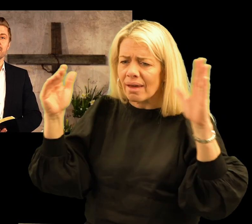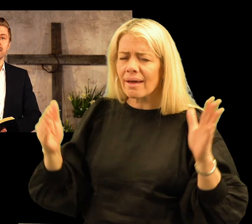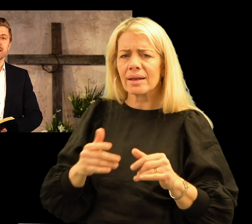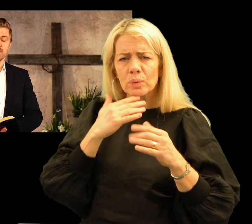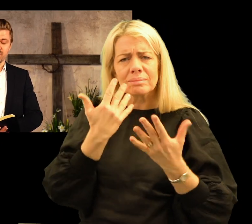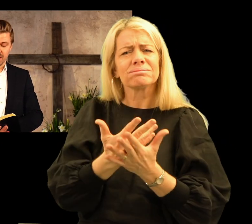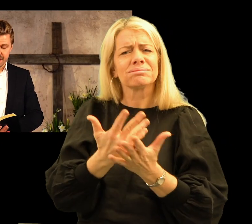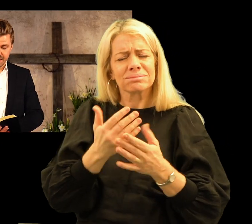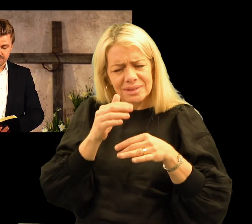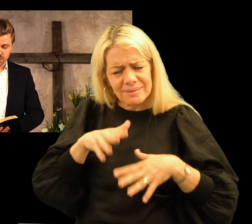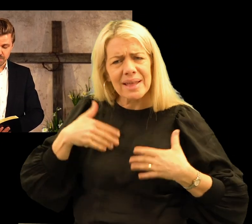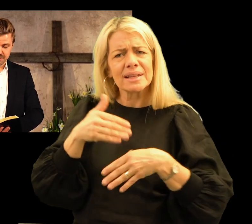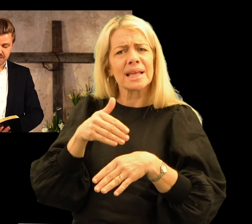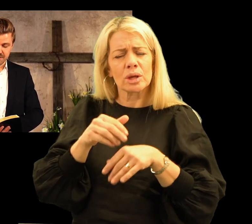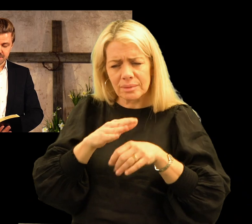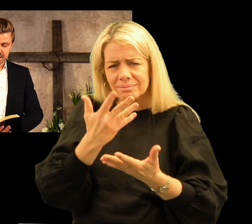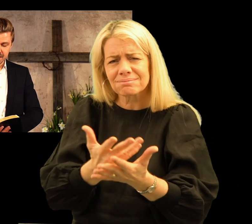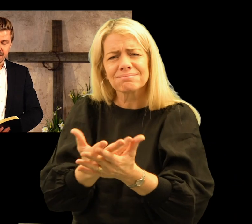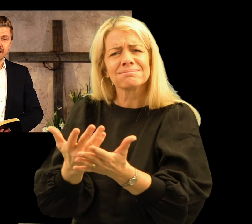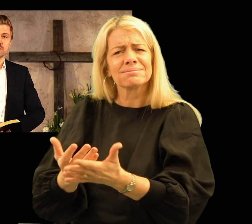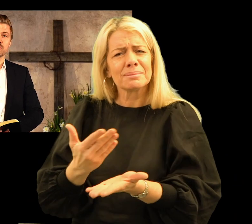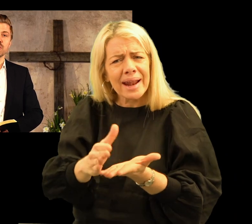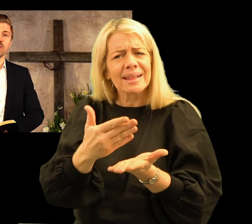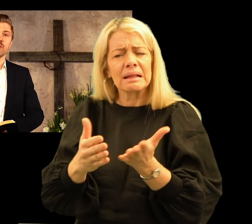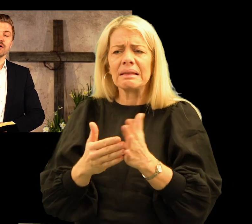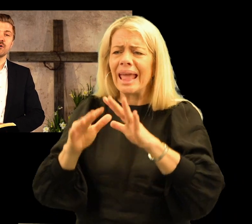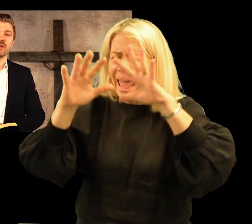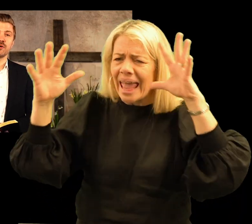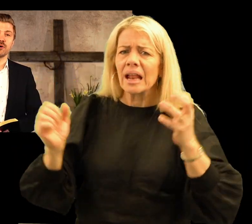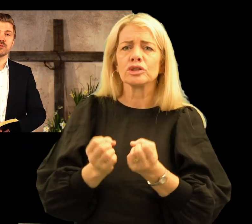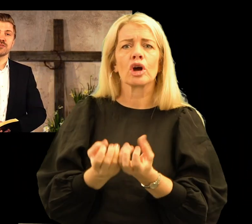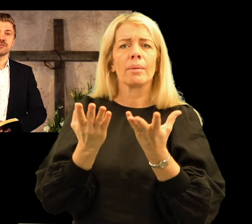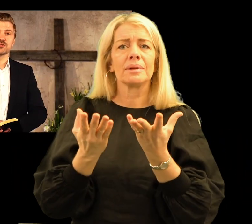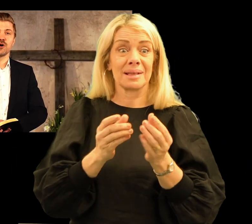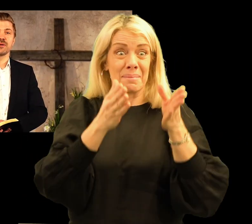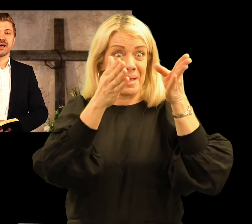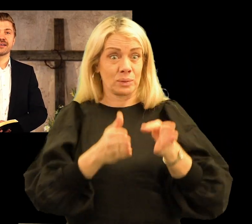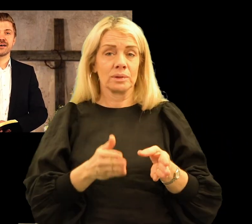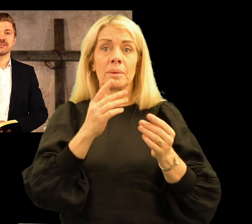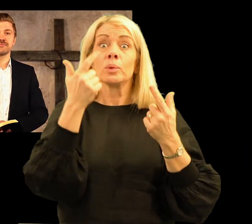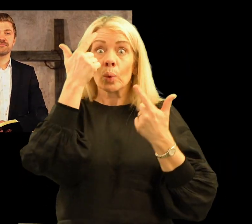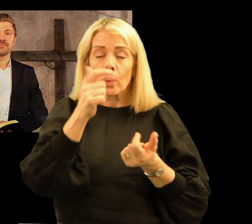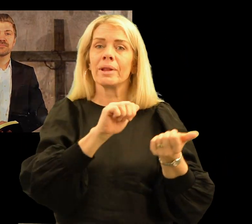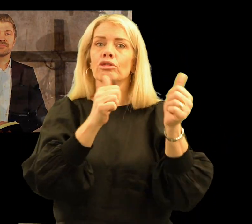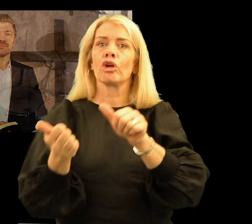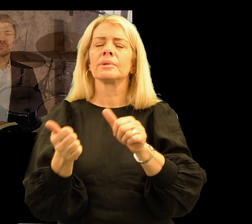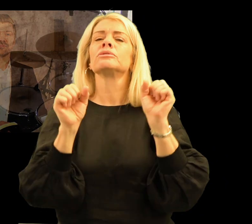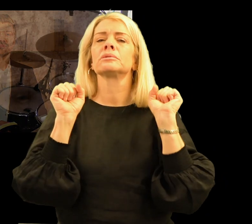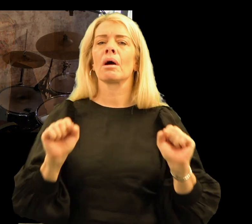förkunna evangelium för hela skapelsen. Den som tror och blir döpt ska bli räddad.